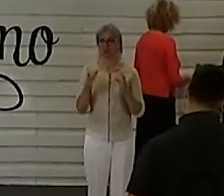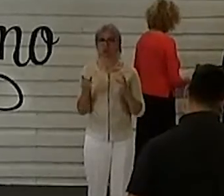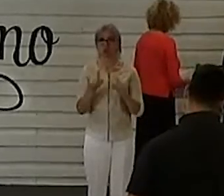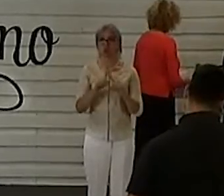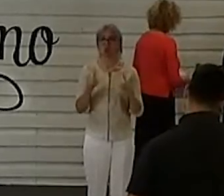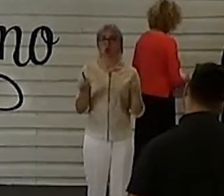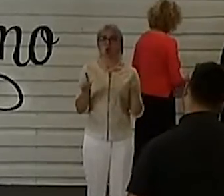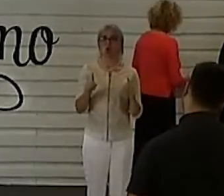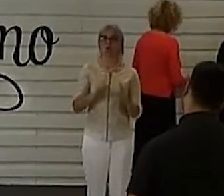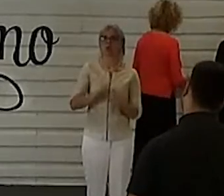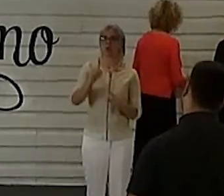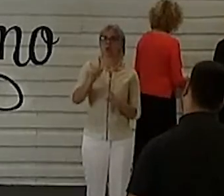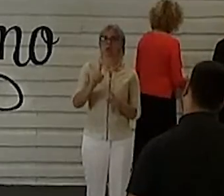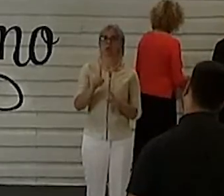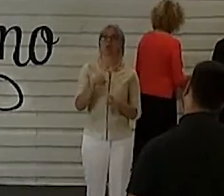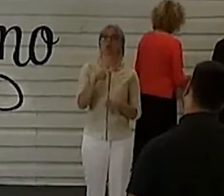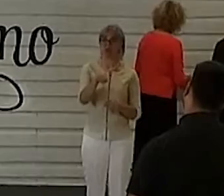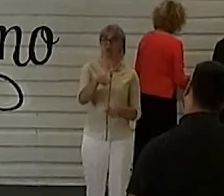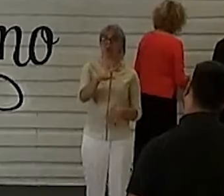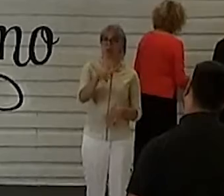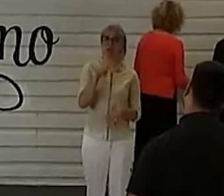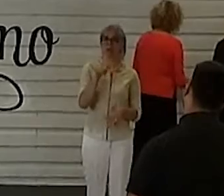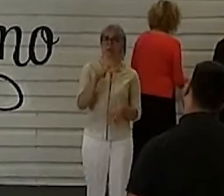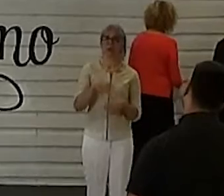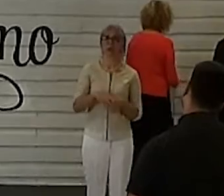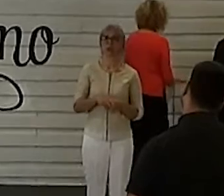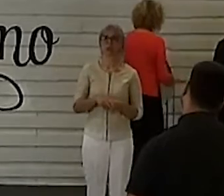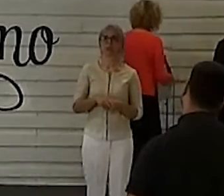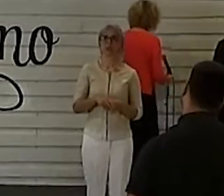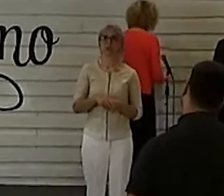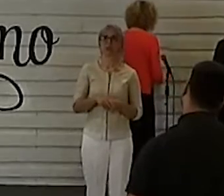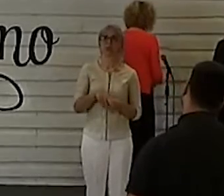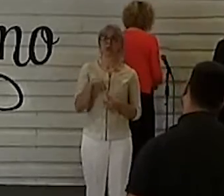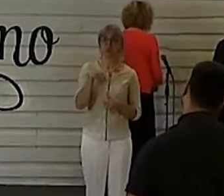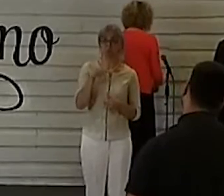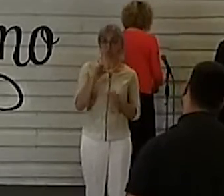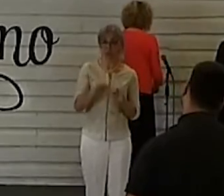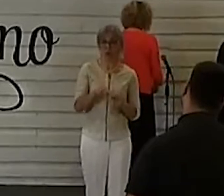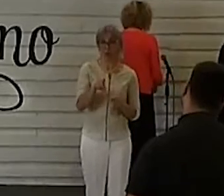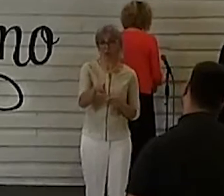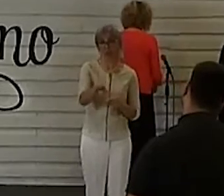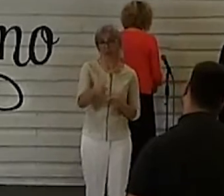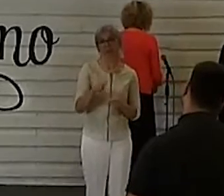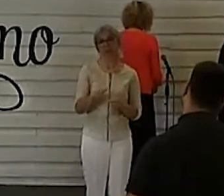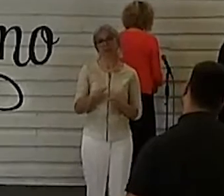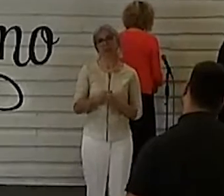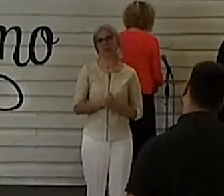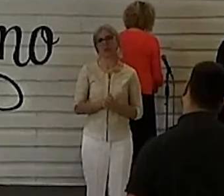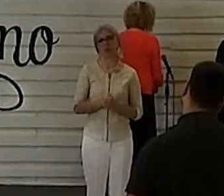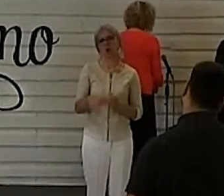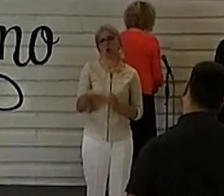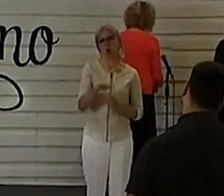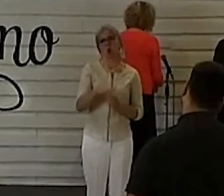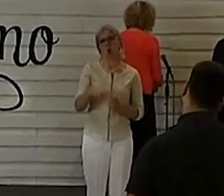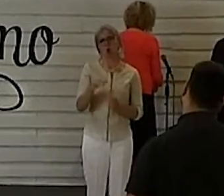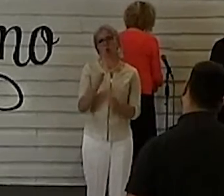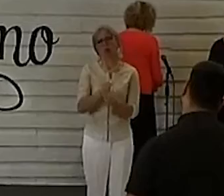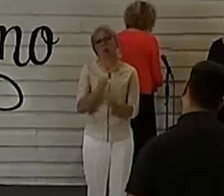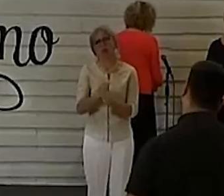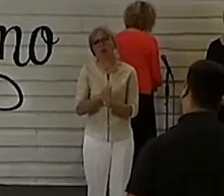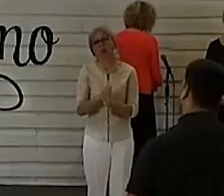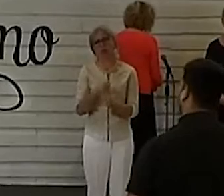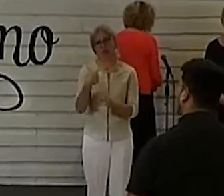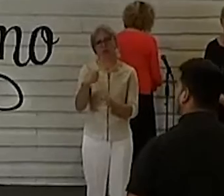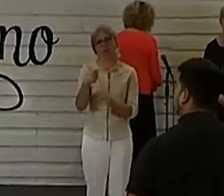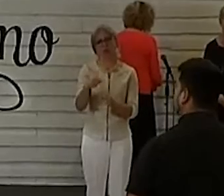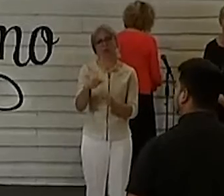Dio ha chiamato anche te. A te. Ha chiamato te nel luogo di lavoro, perché